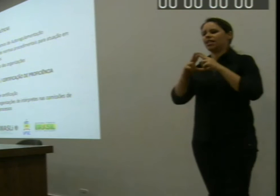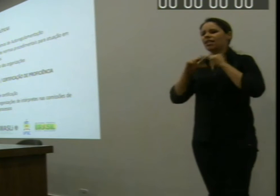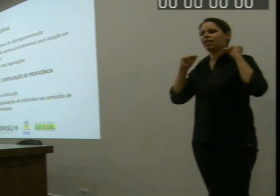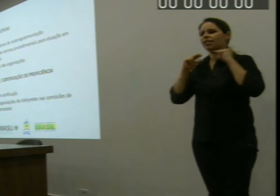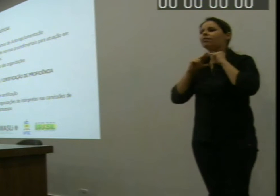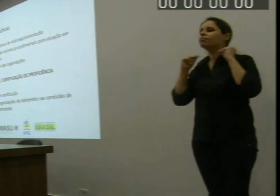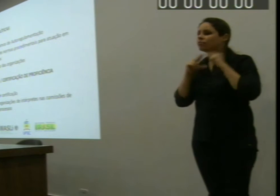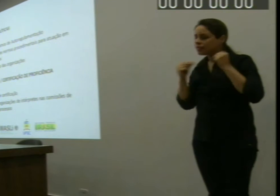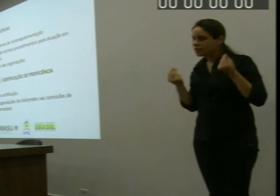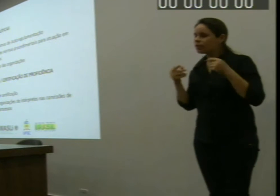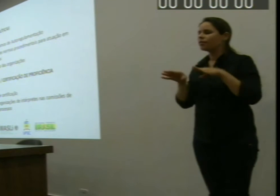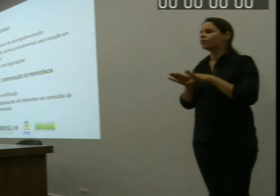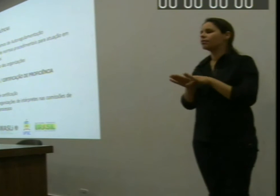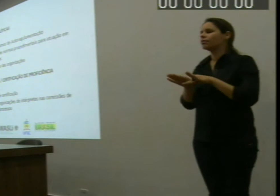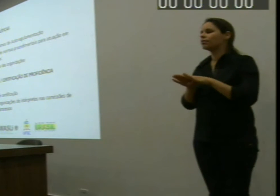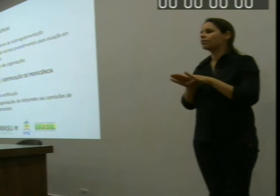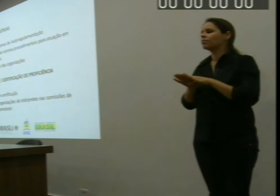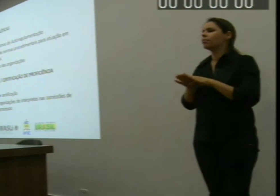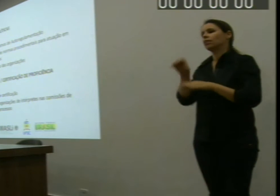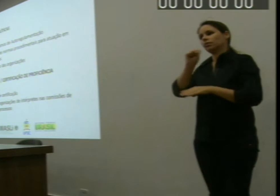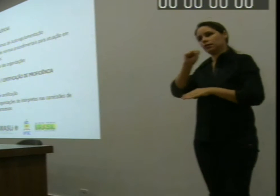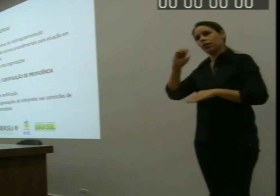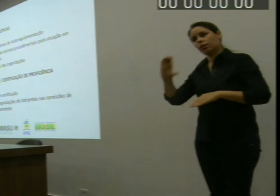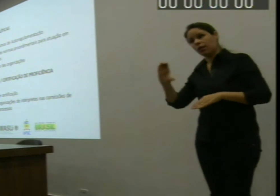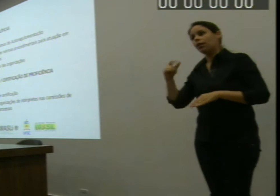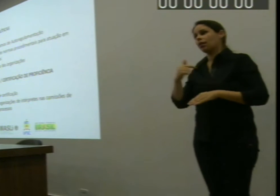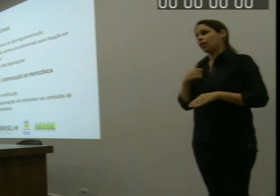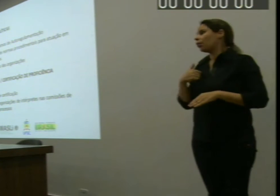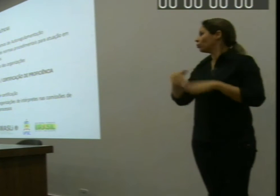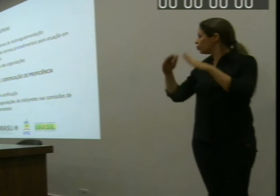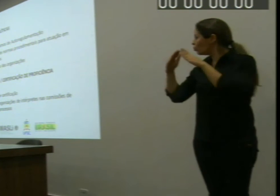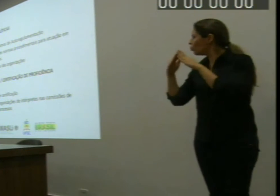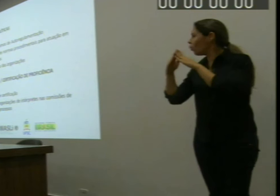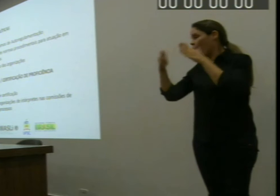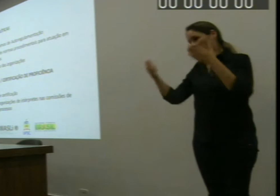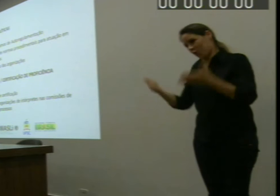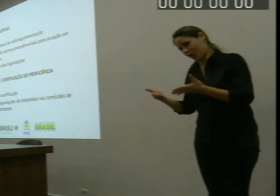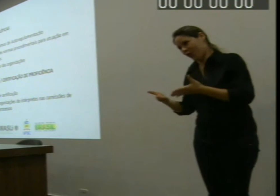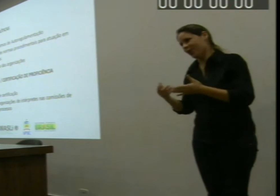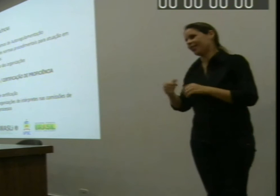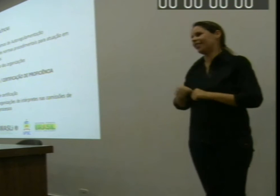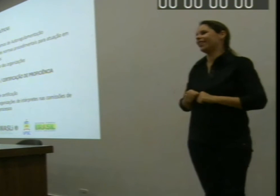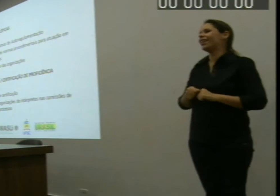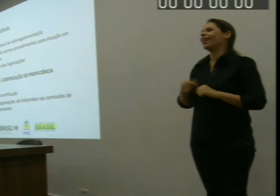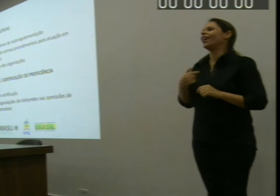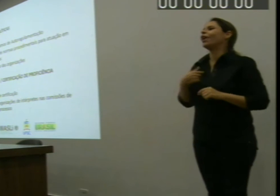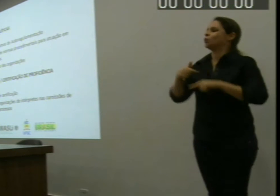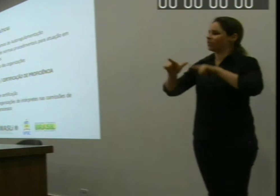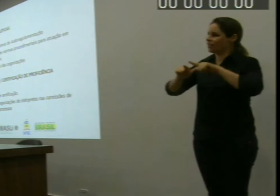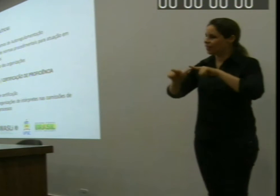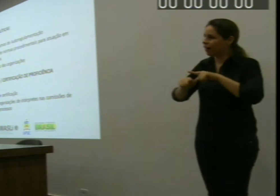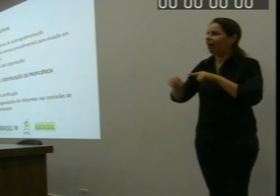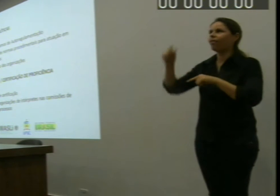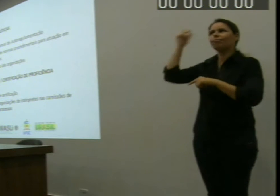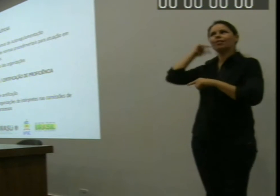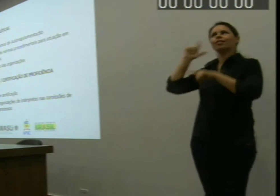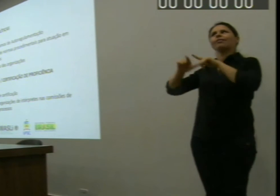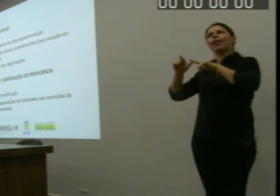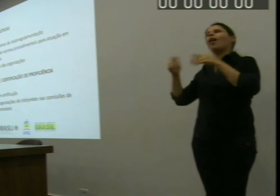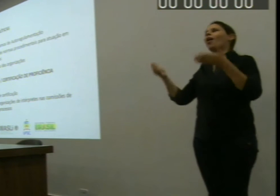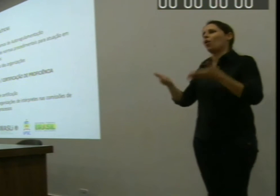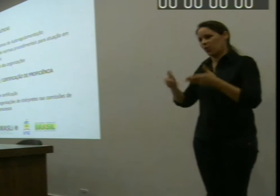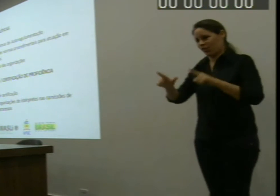né onde eu moro morava e onde eu estou morando né onde eu trabalho trabalhava e onde eu estou